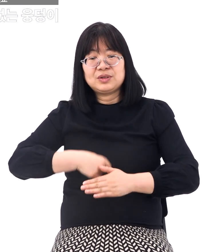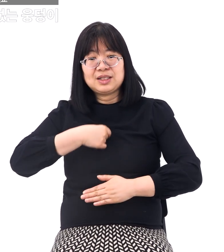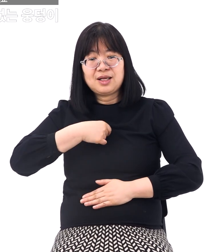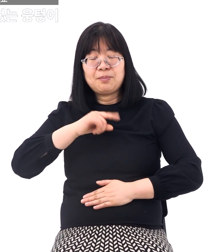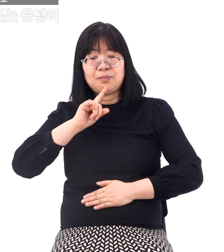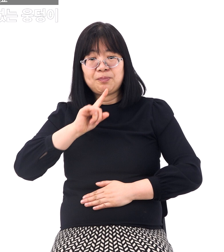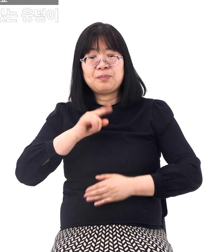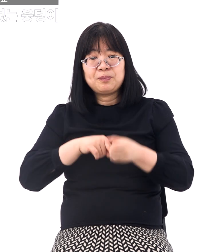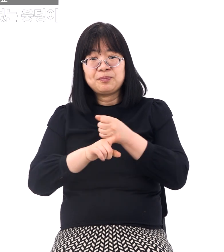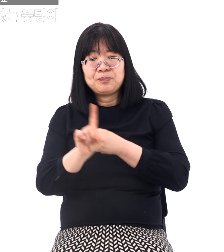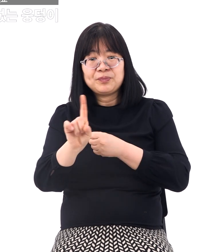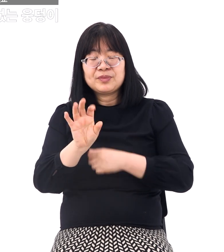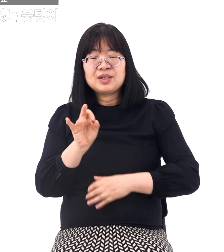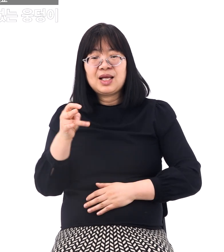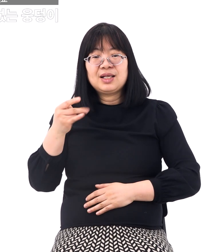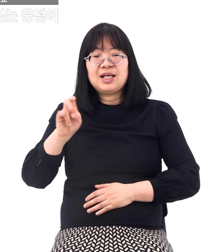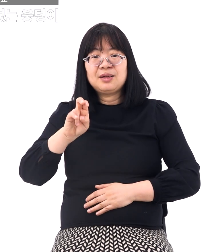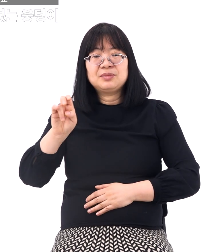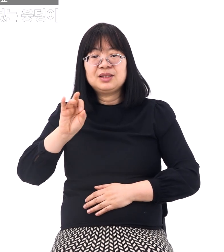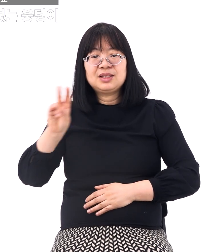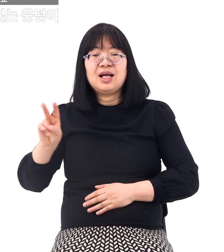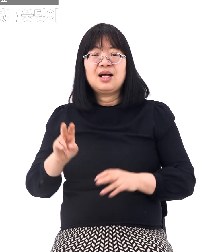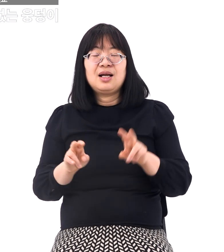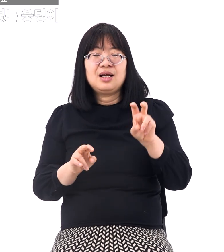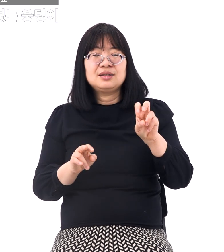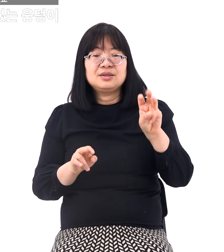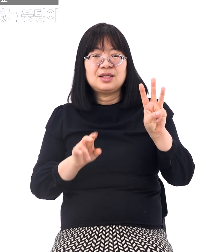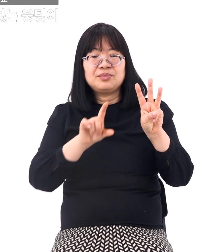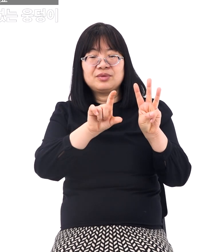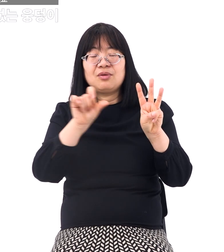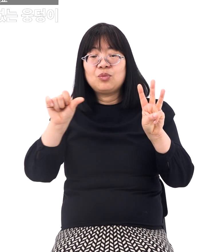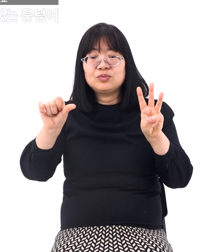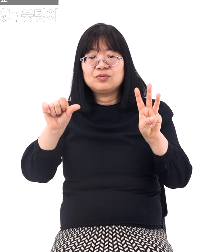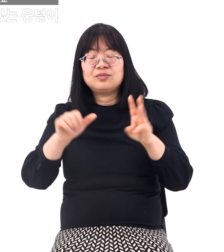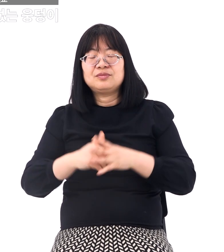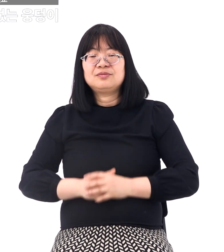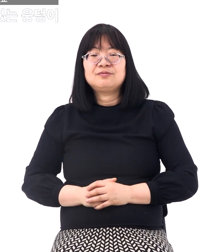말은 우리 예레미야 23장 5절을 볼까요?